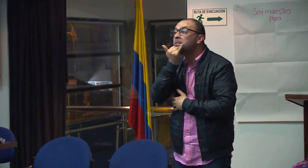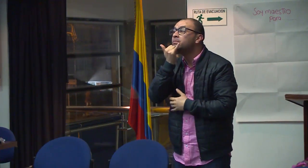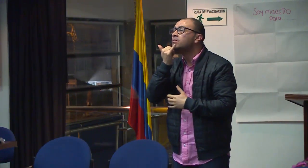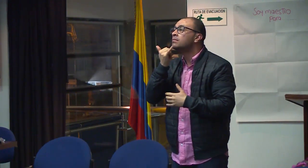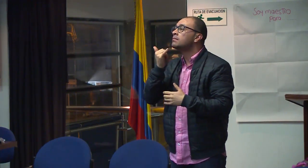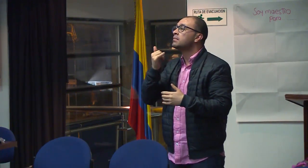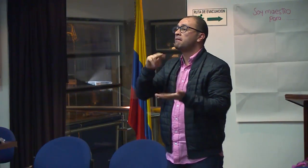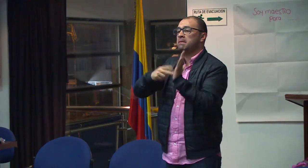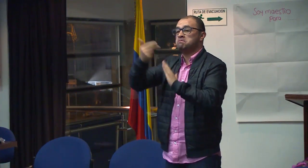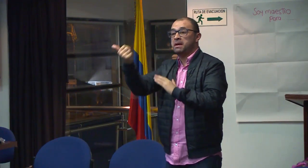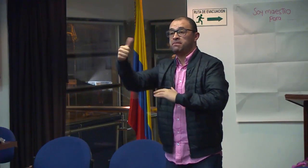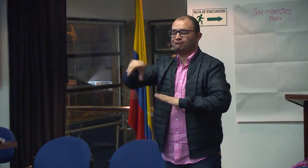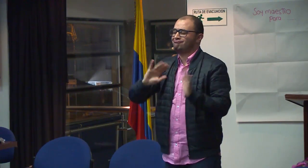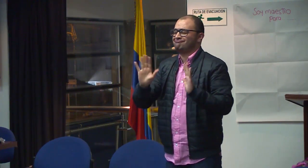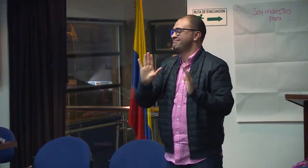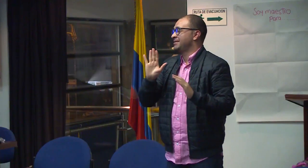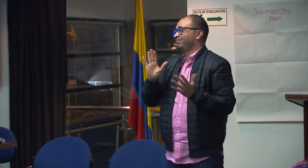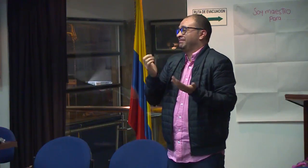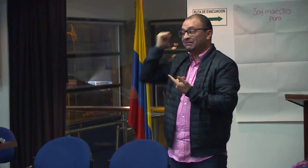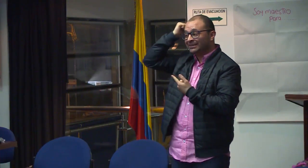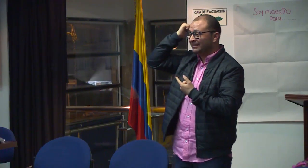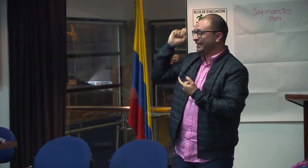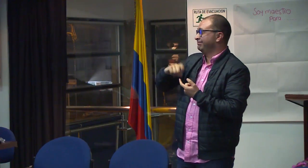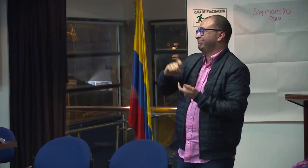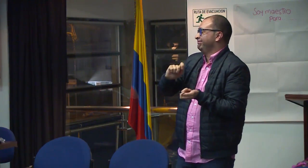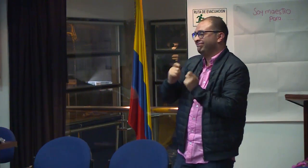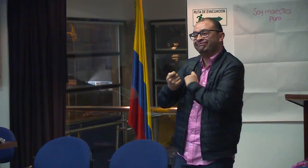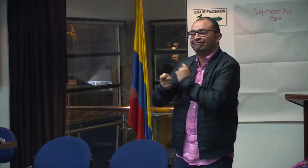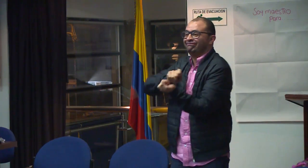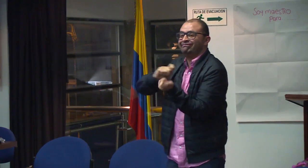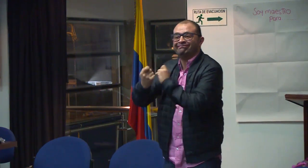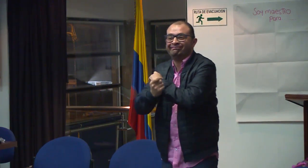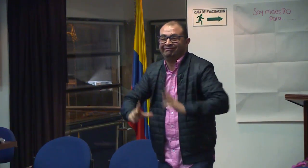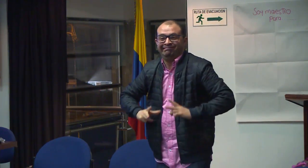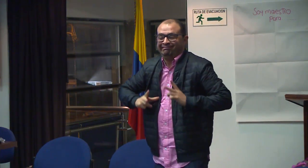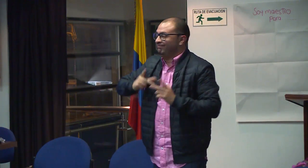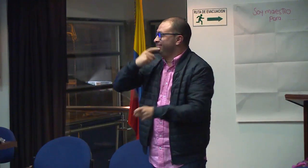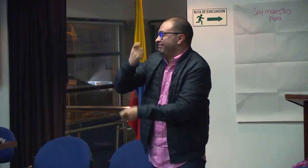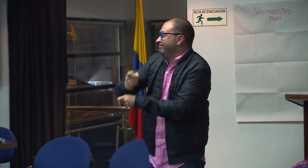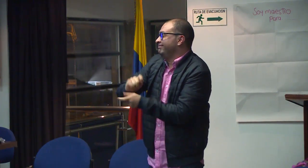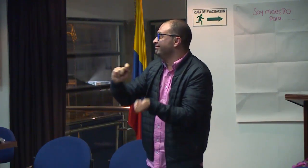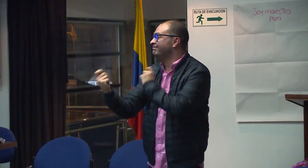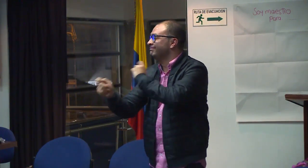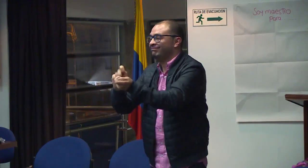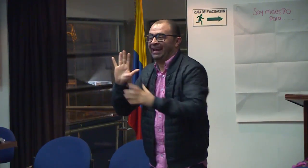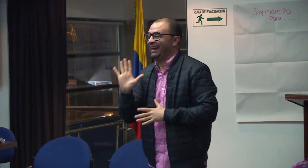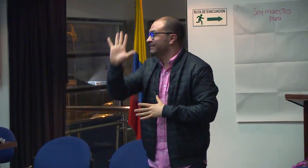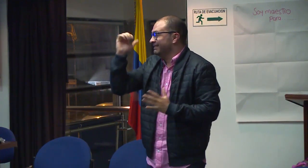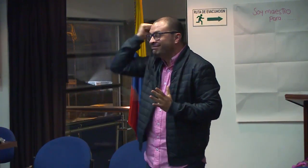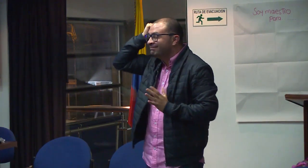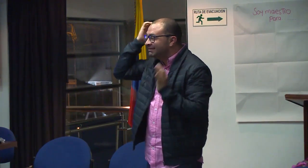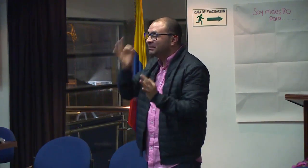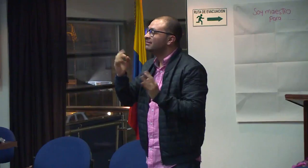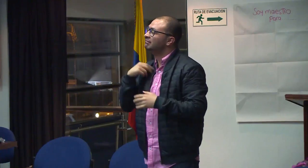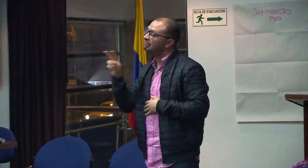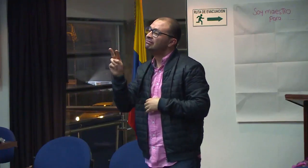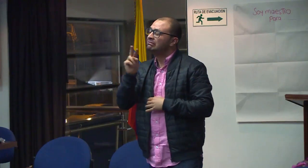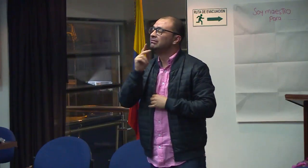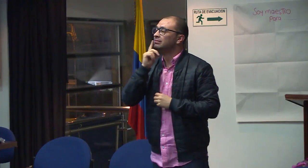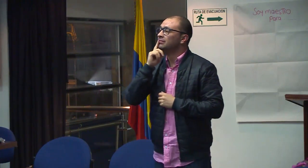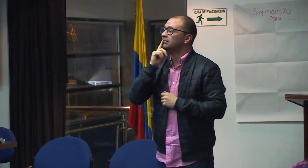esos colegios conocí diferentes maestros, ni buenos ni malos, sencillamente maestros, que, a los cuales me